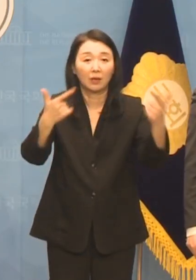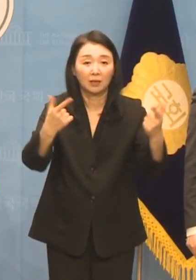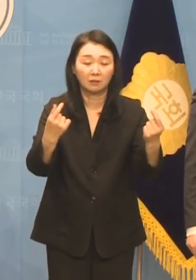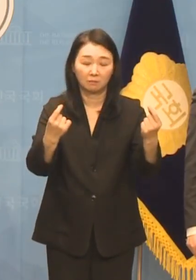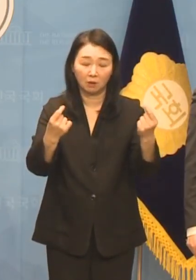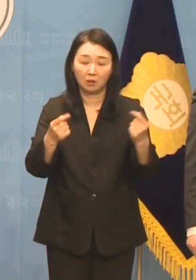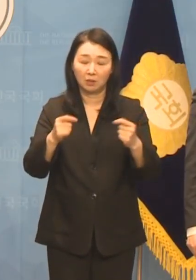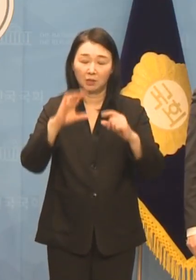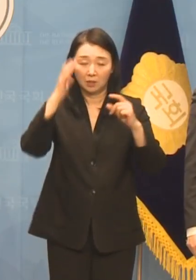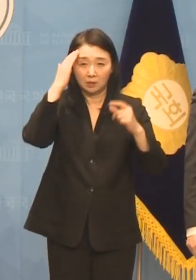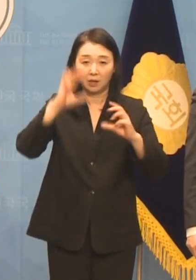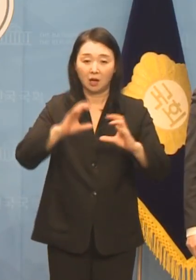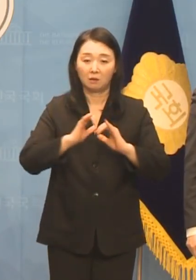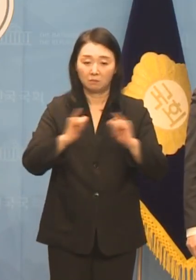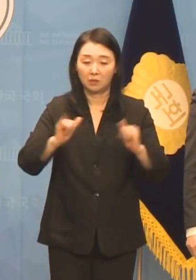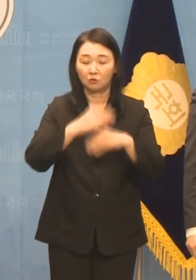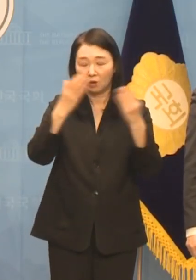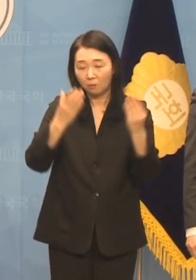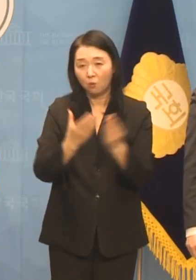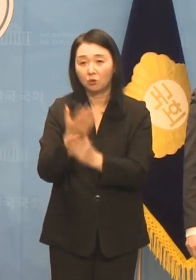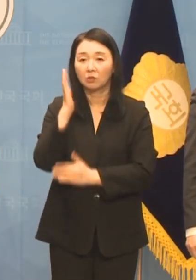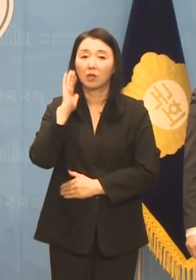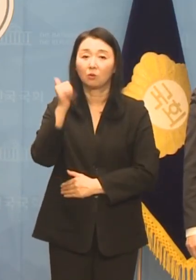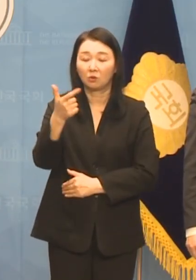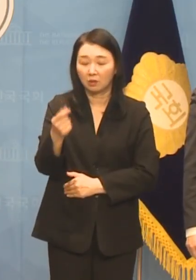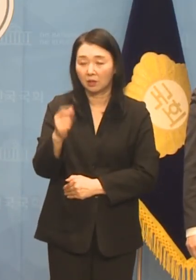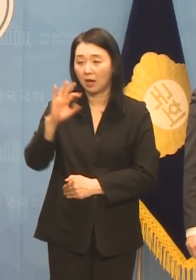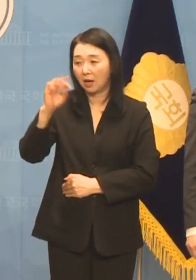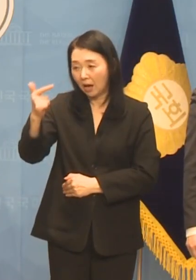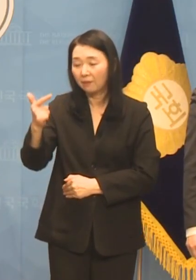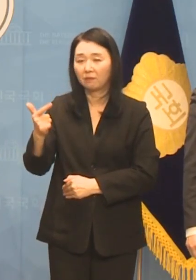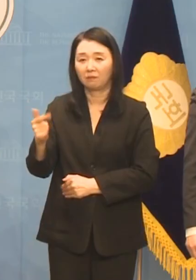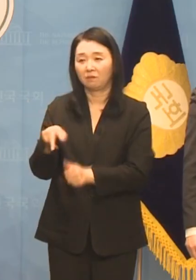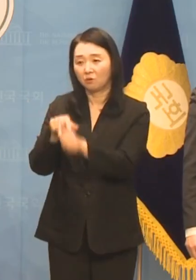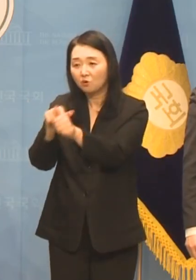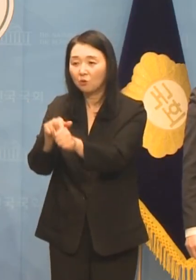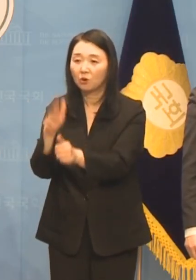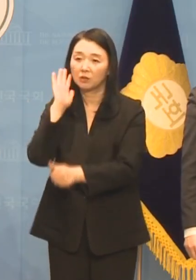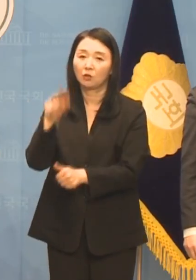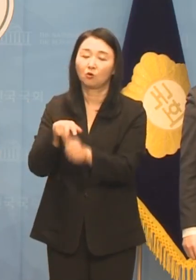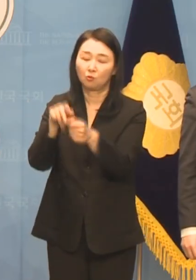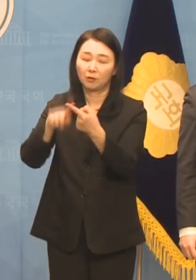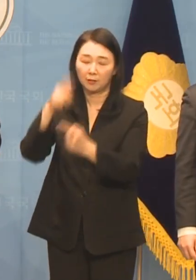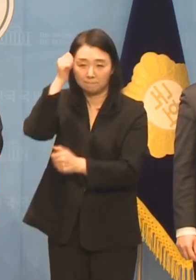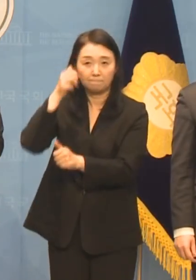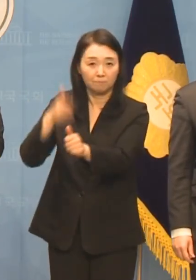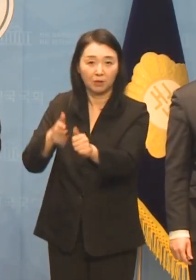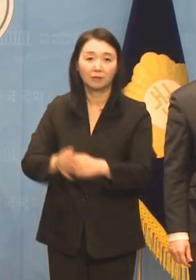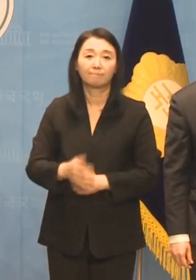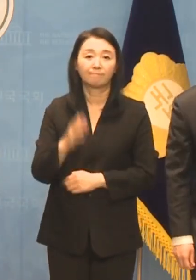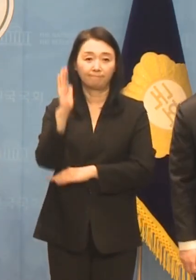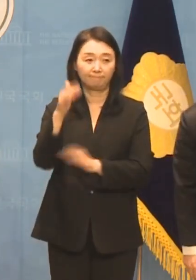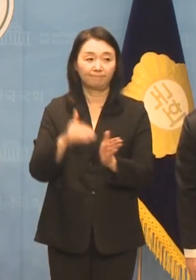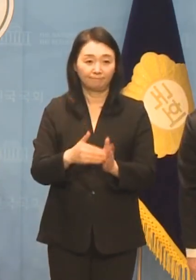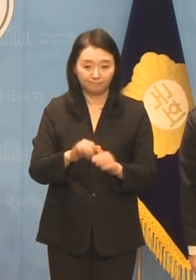대한민국의 모든 국민의 대통령이라는 것을 안철수 후보는 대통령 선거 출마자로서 명심하시기를 바랍니다.